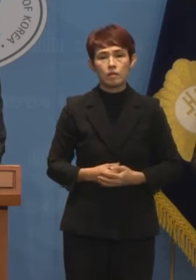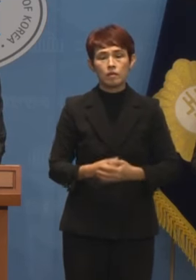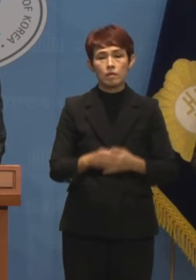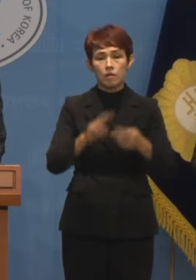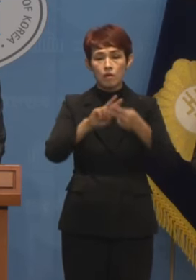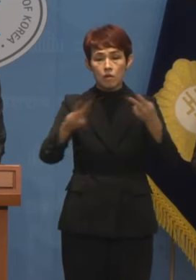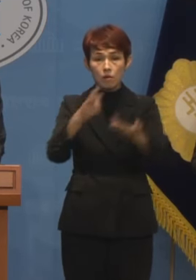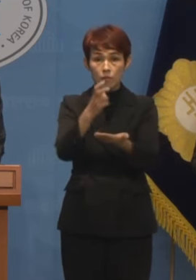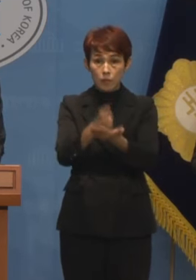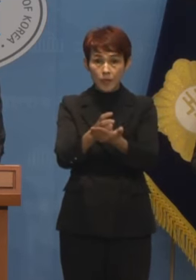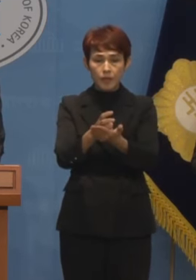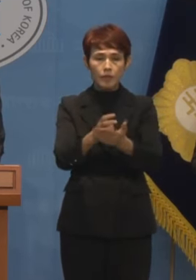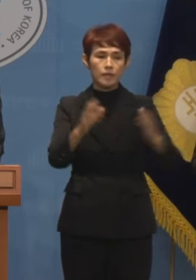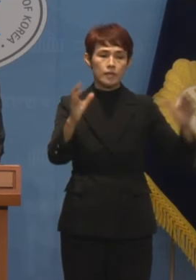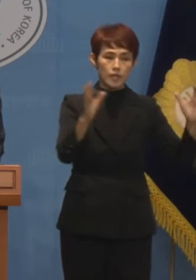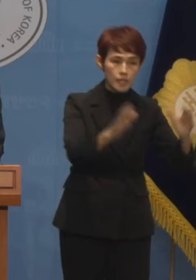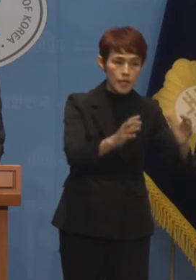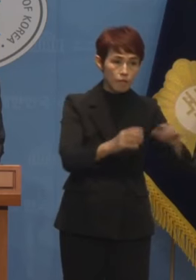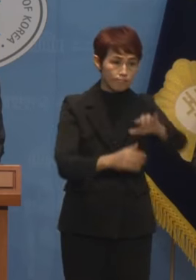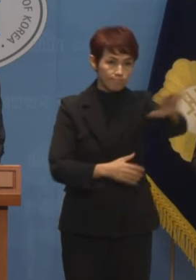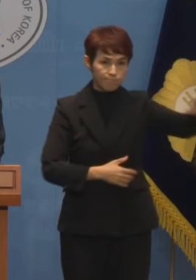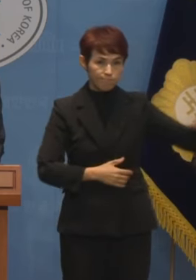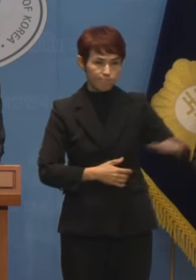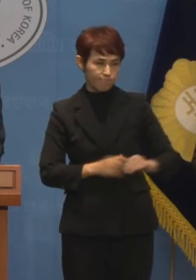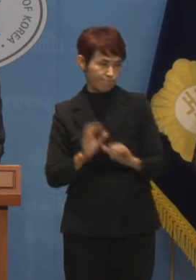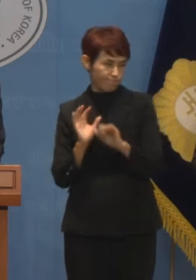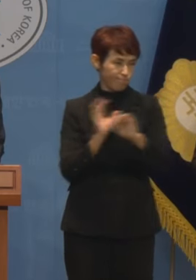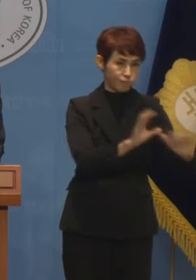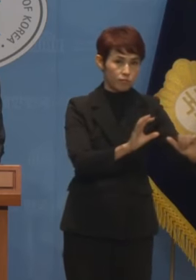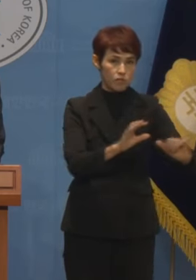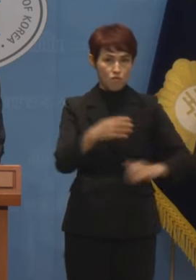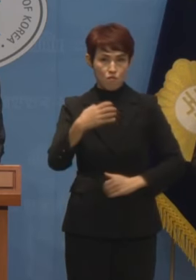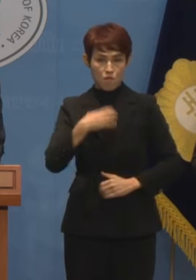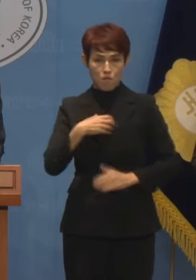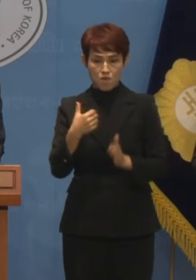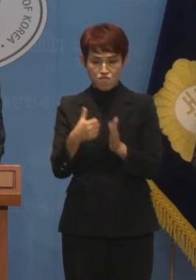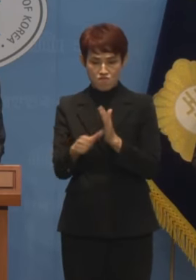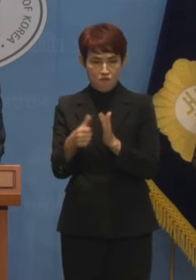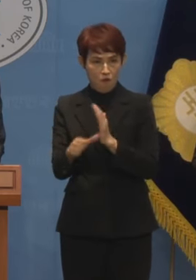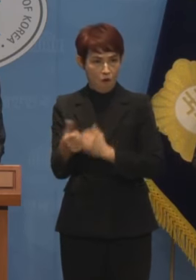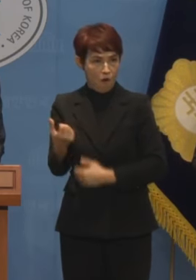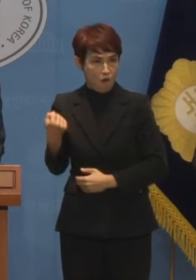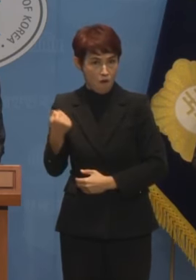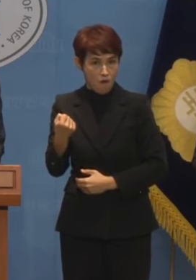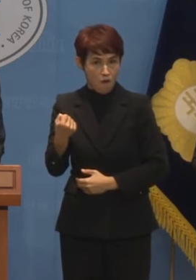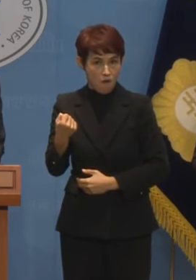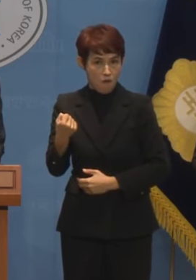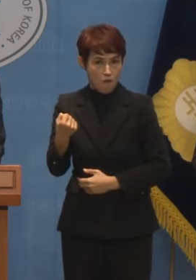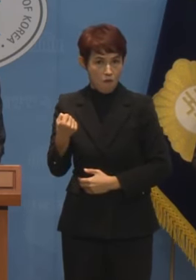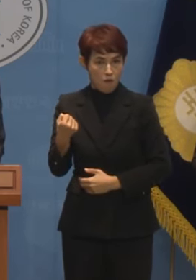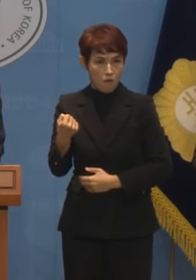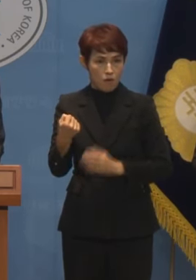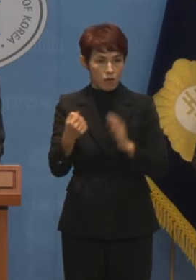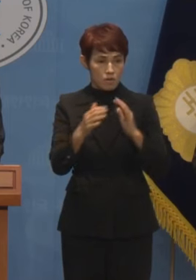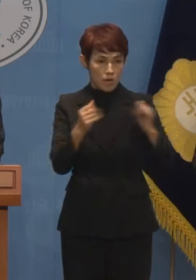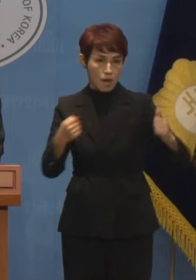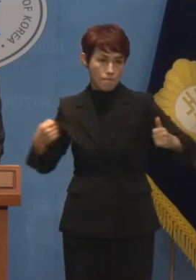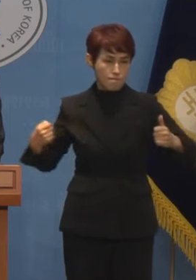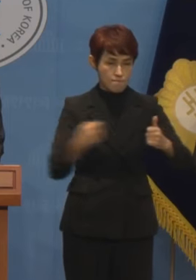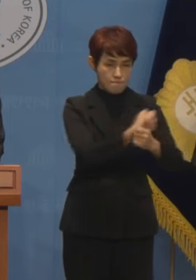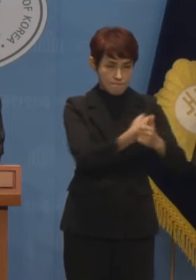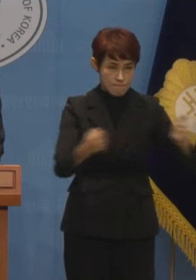형법에는 단체 또는 다중의 유력을 보이거나 위험한 물건을 휴대해서 사람의 신체를 폭행한